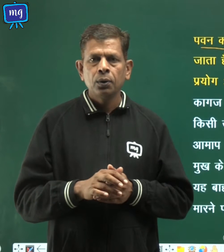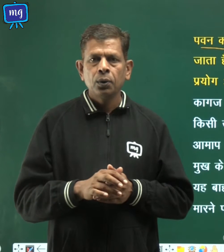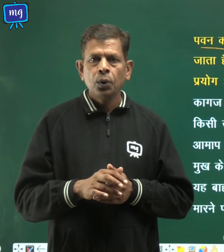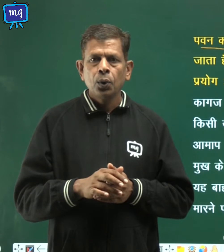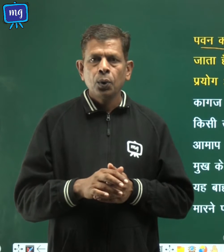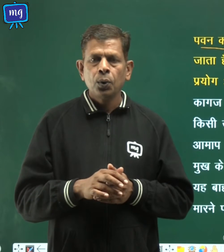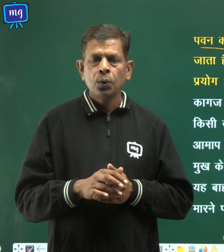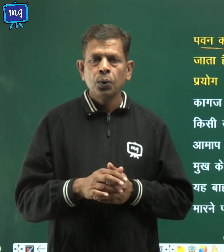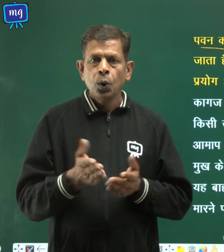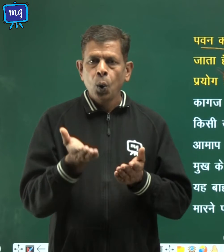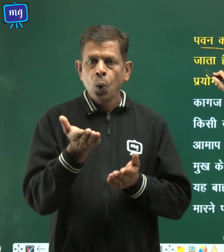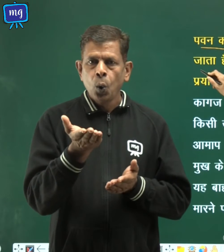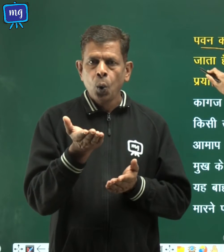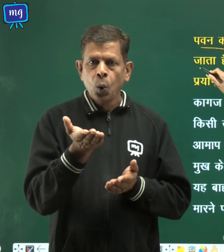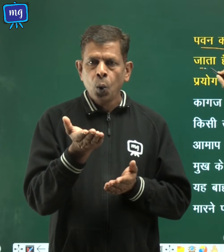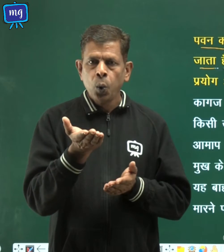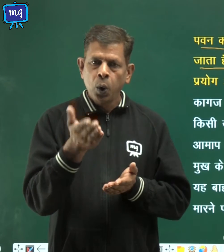वायु दाब घट जाता है।